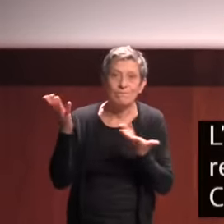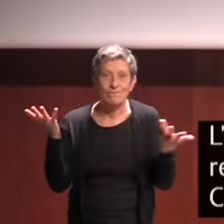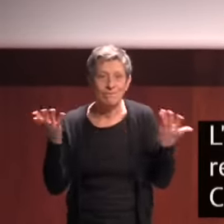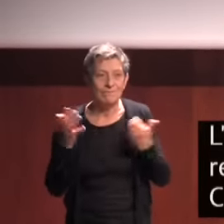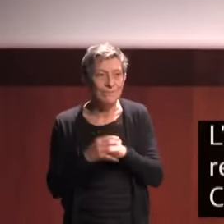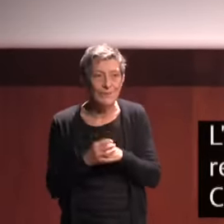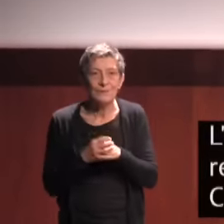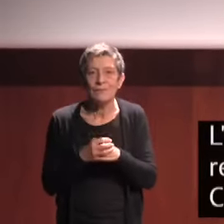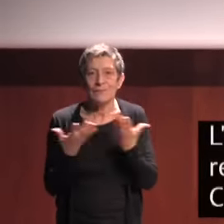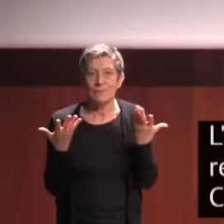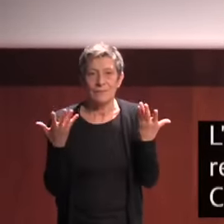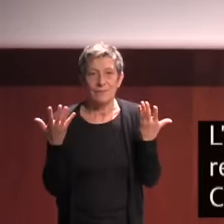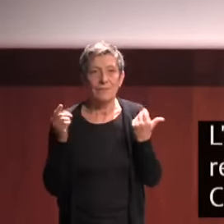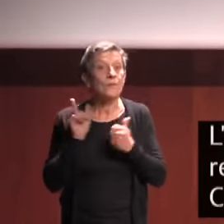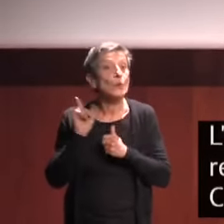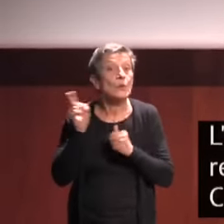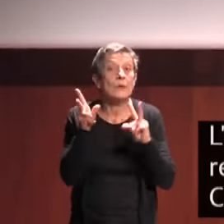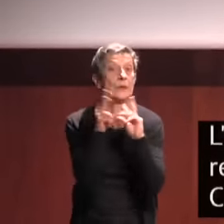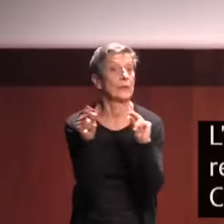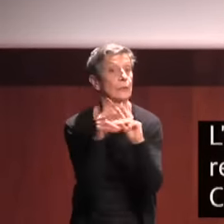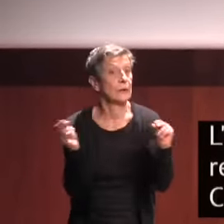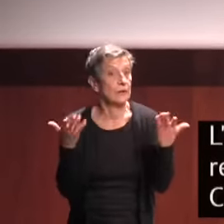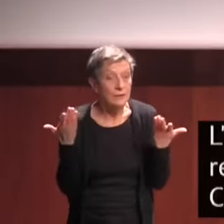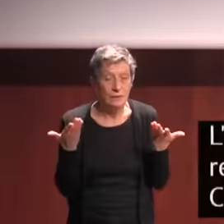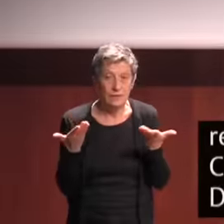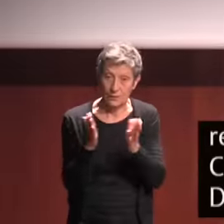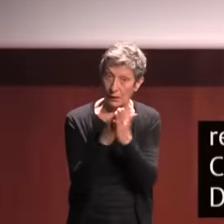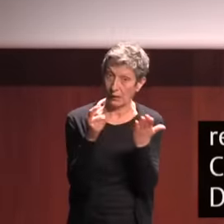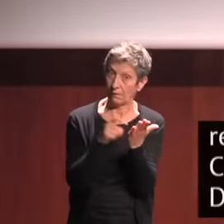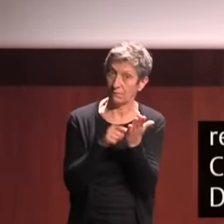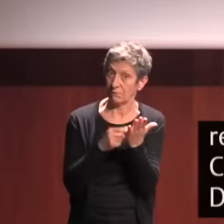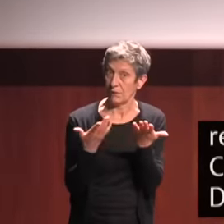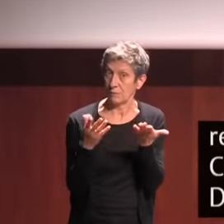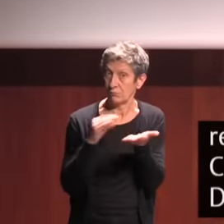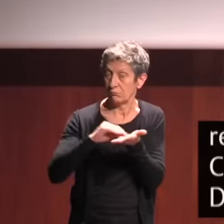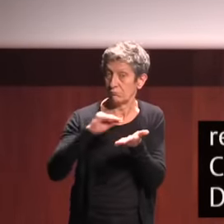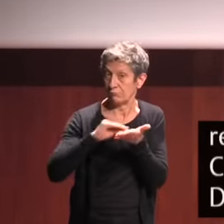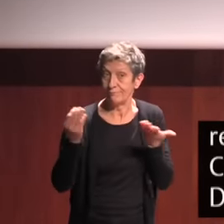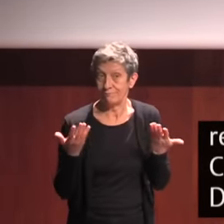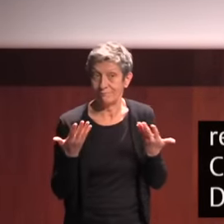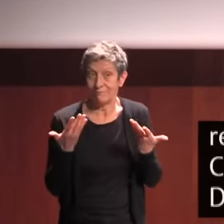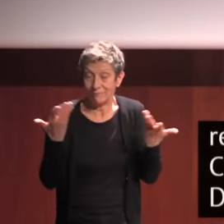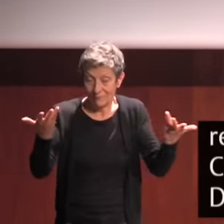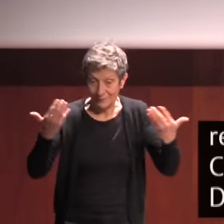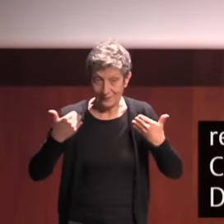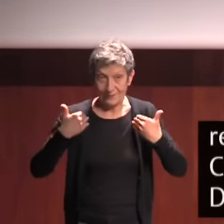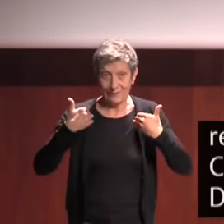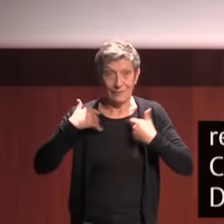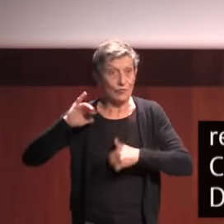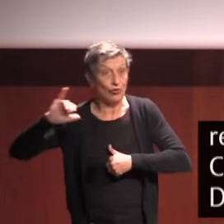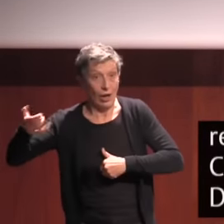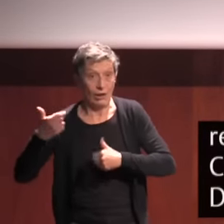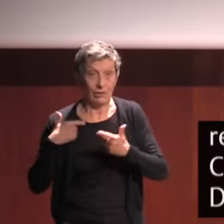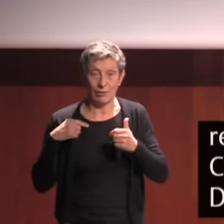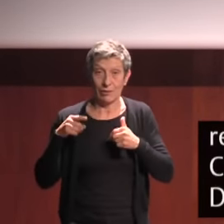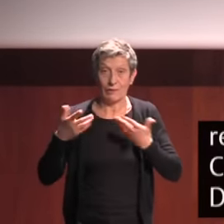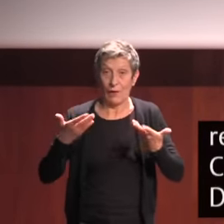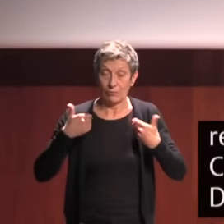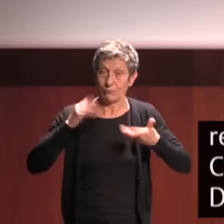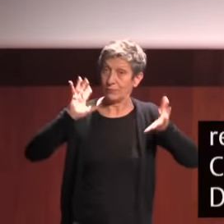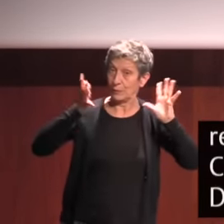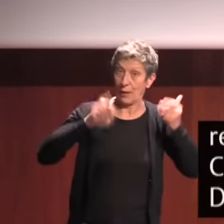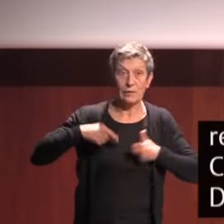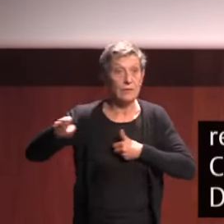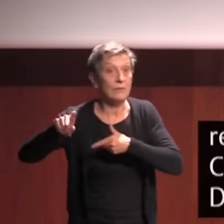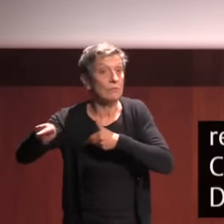L'amour au-delà du désert, il explique, ce livre a été écrit à quatre mains, celle de Gérard dans l'espace et celle de Johan sur le clavier,